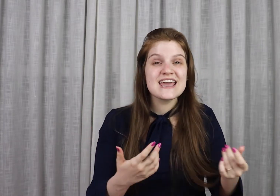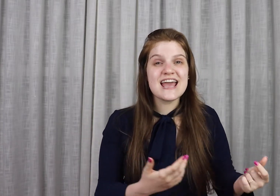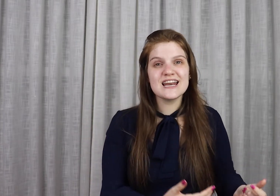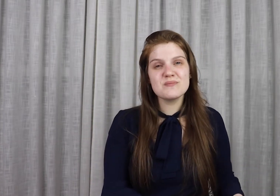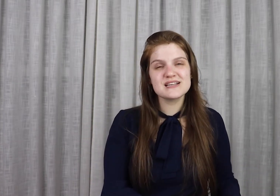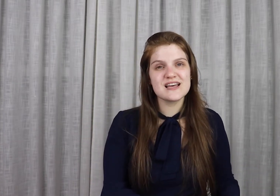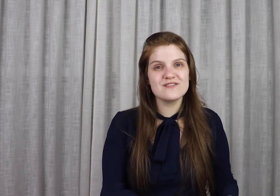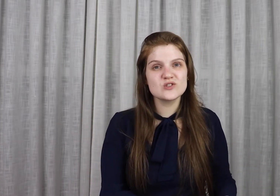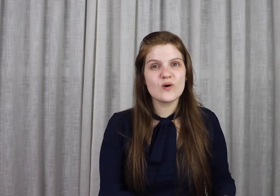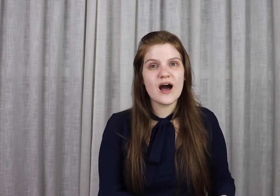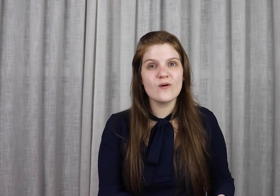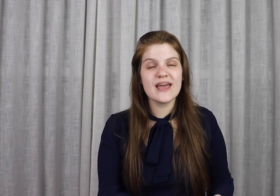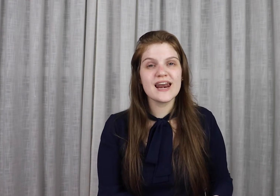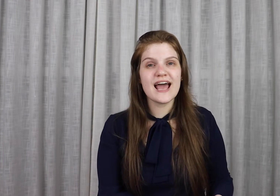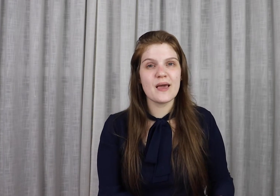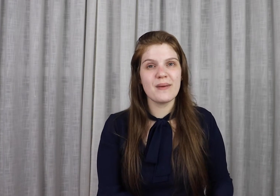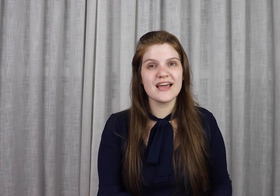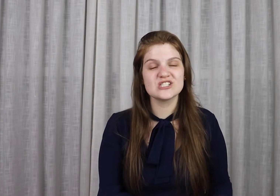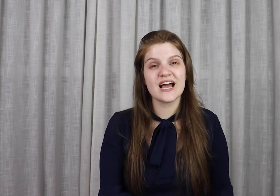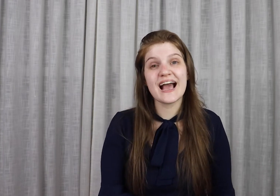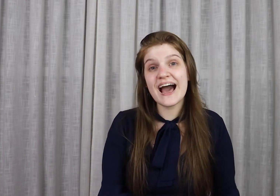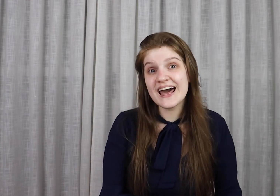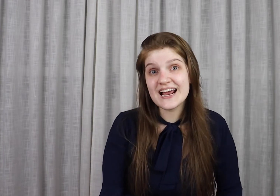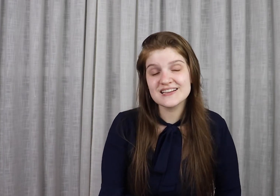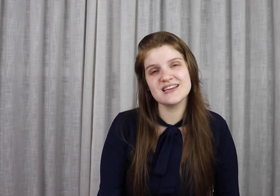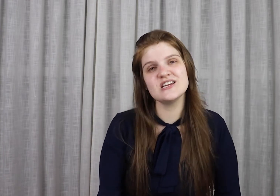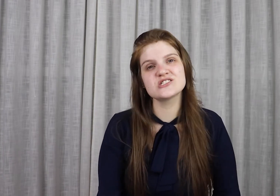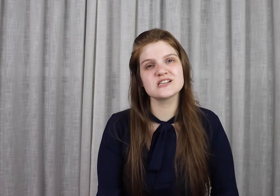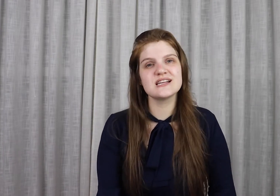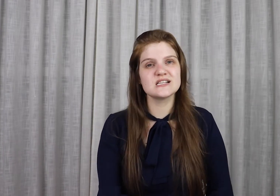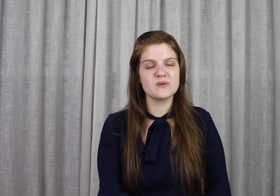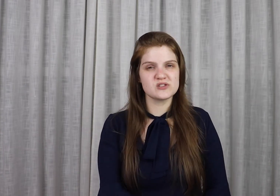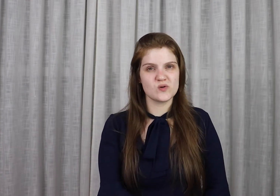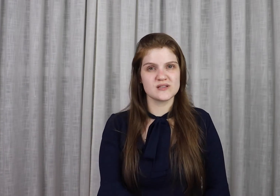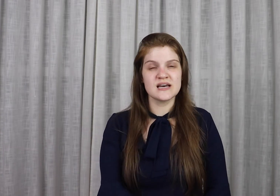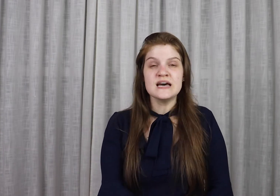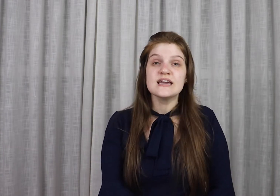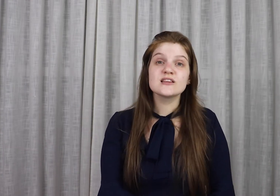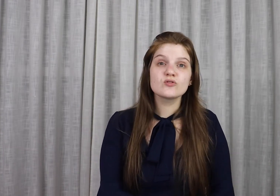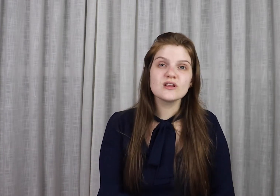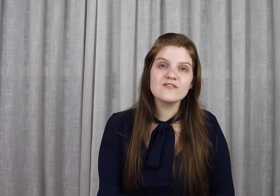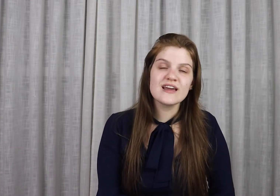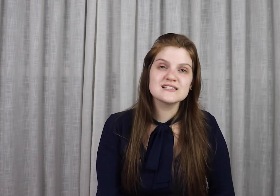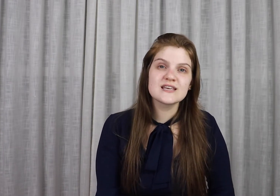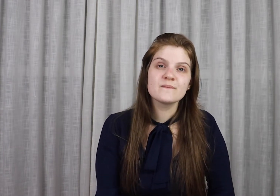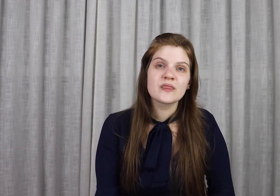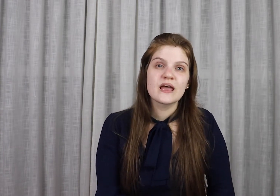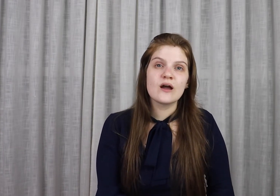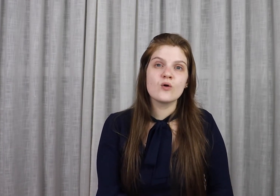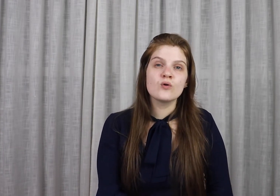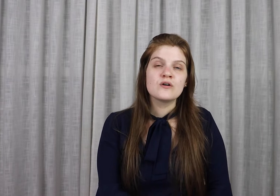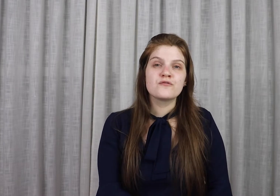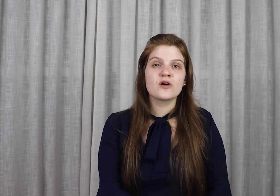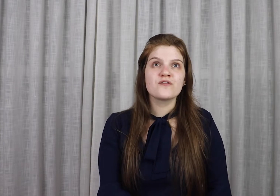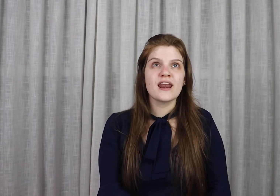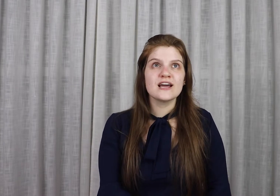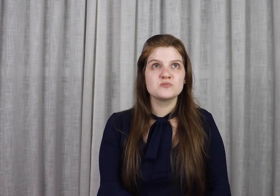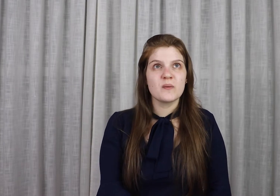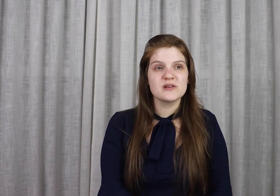a Libras é visual e ela remete a características das pessoas. Então toda vez que eu for falar de uma pessoa,